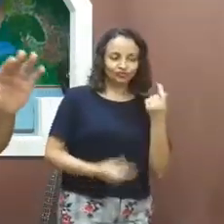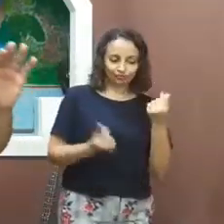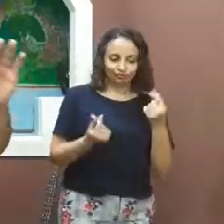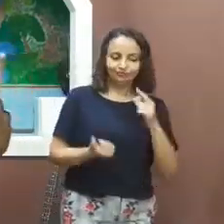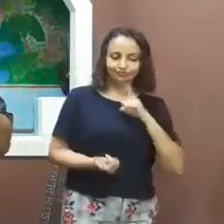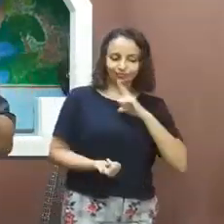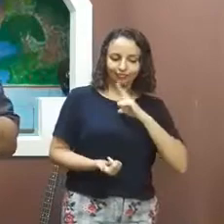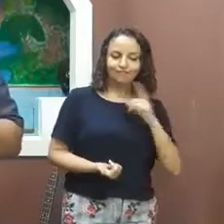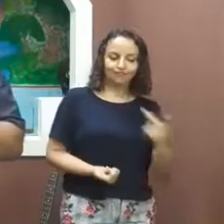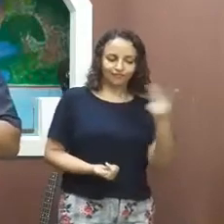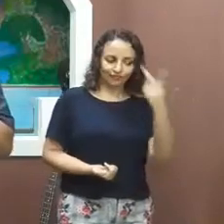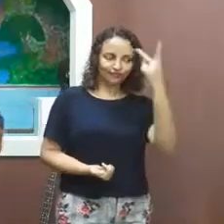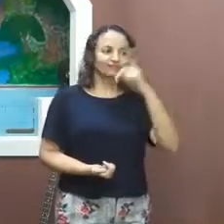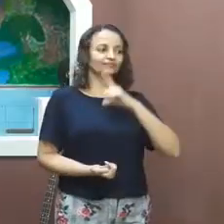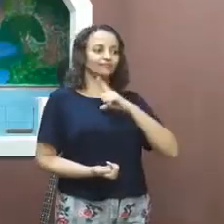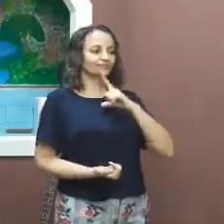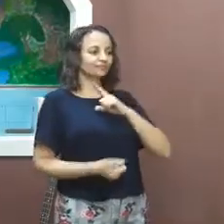nada.